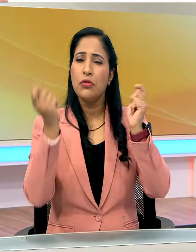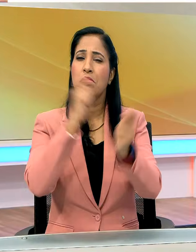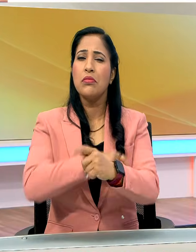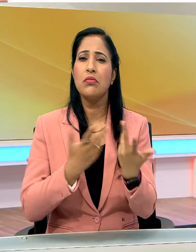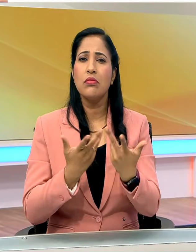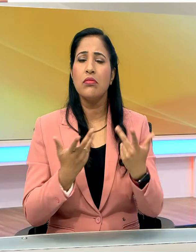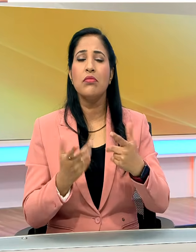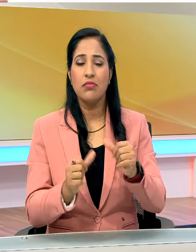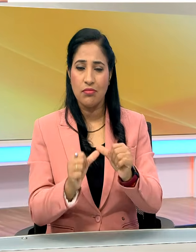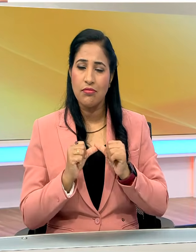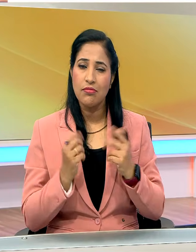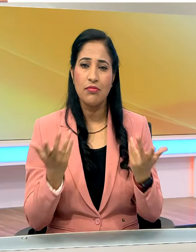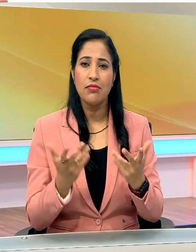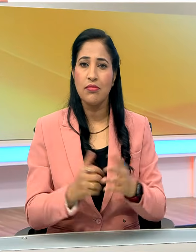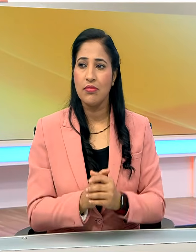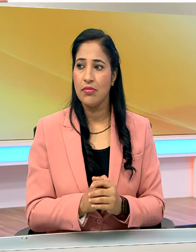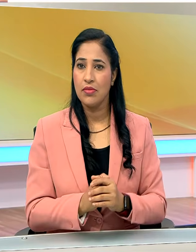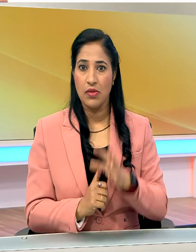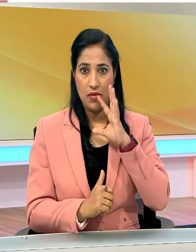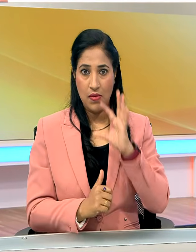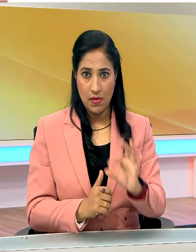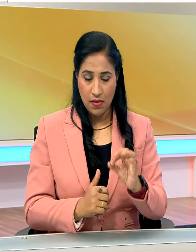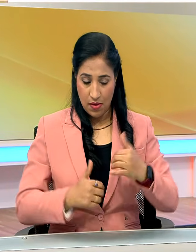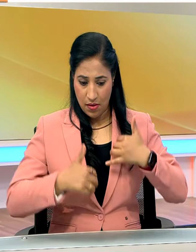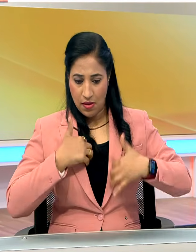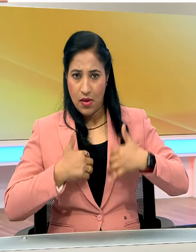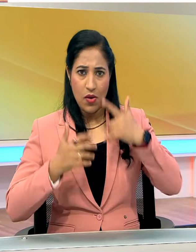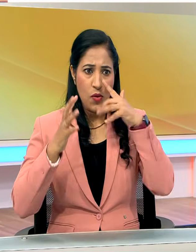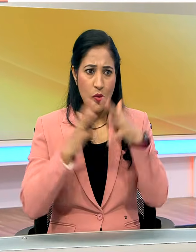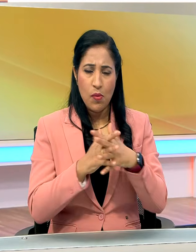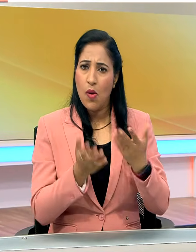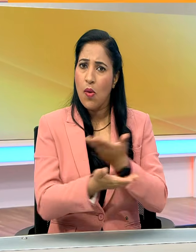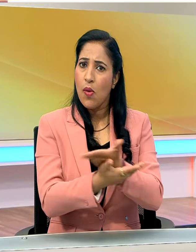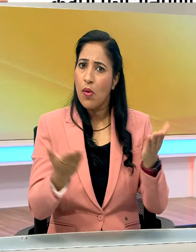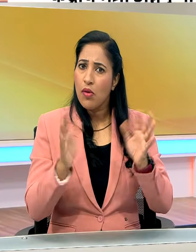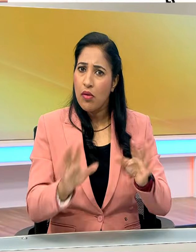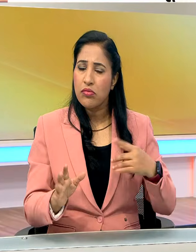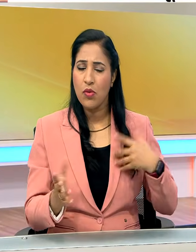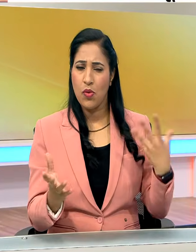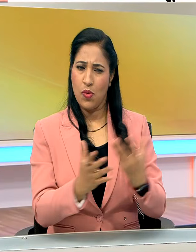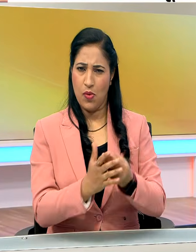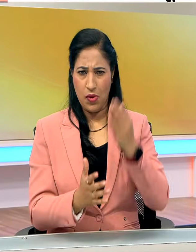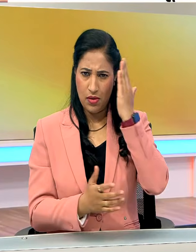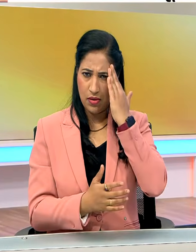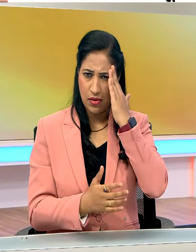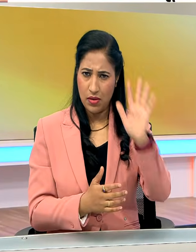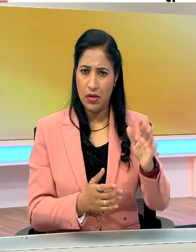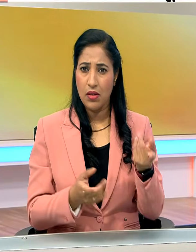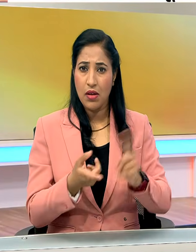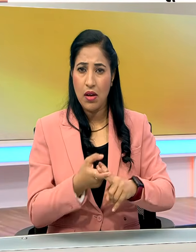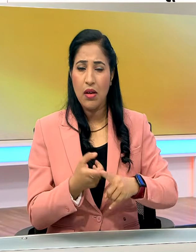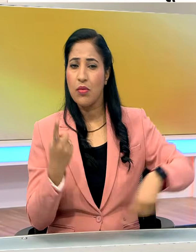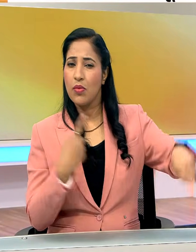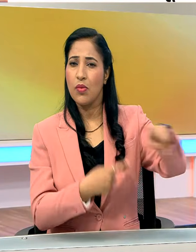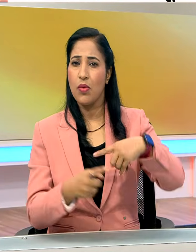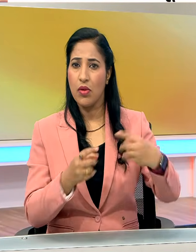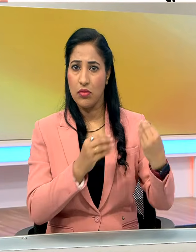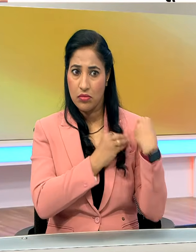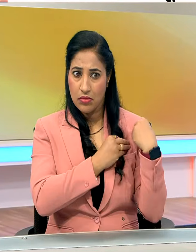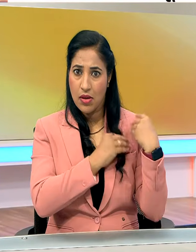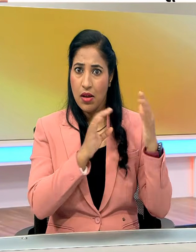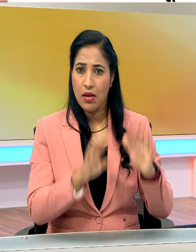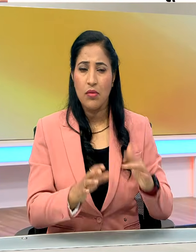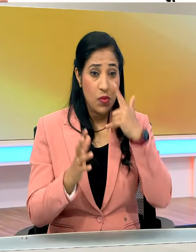ये अधिनियम महिलाओं के लिए? बहुत ही उत्साह महिलाओं के मन में है, और हम सभी जानते हैं कि जब आधी आबादी को कोई जिम्मेवारी मिलती है,